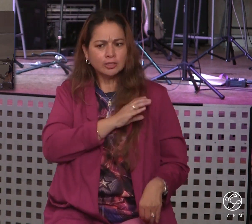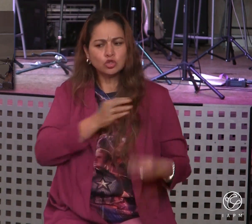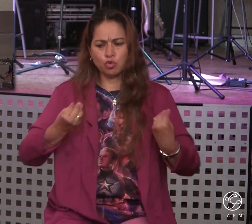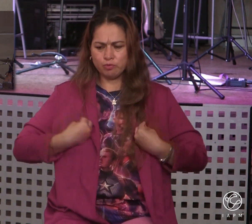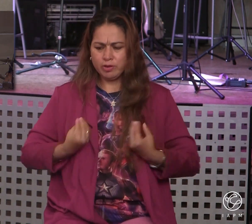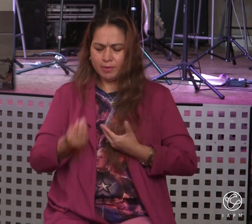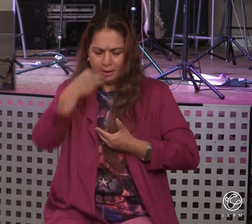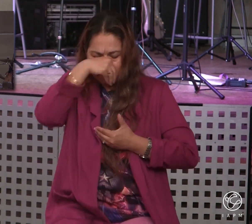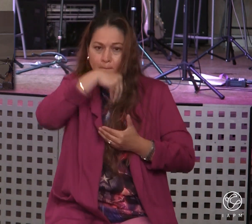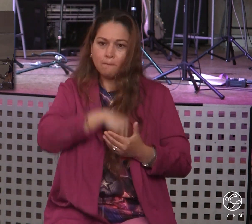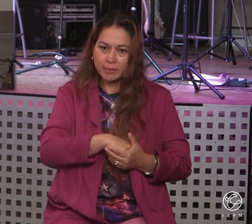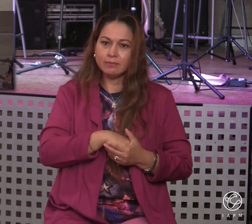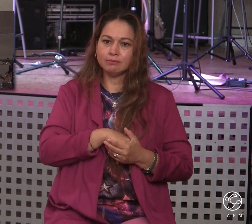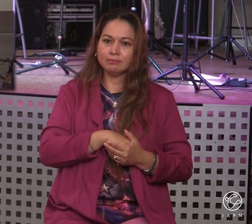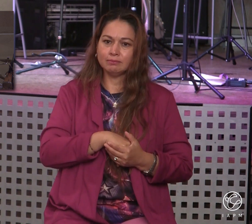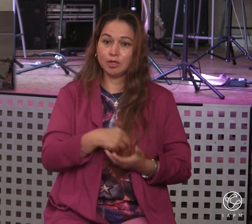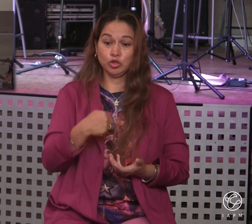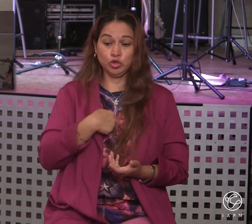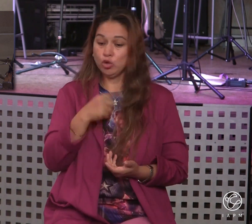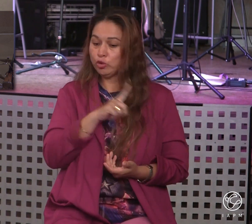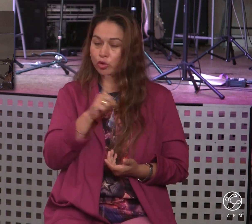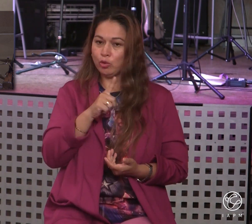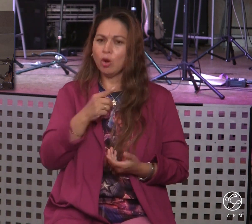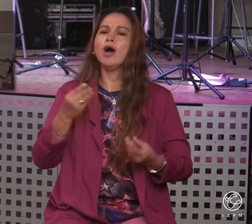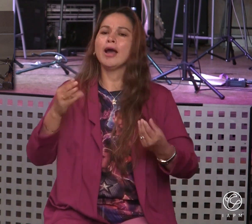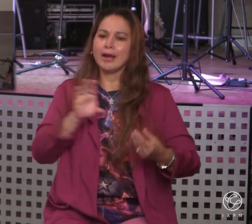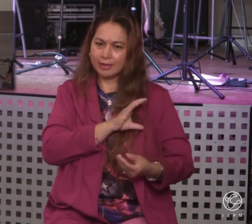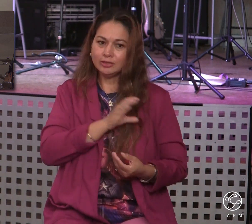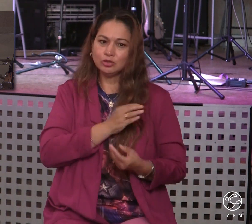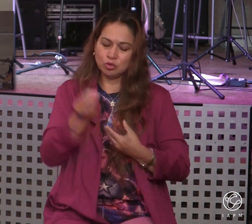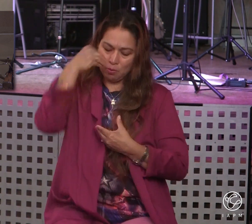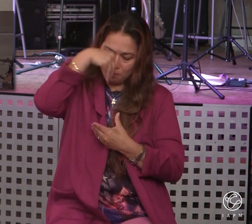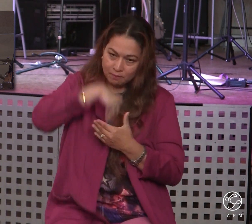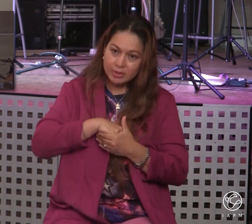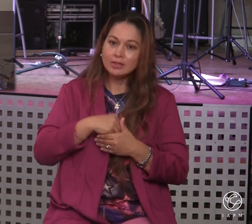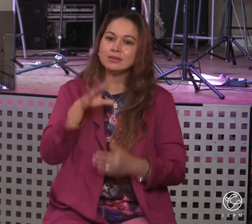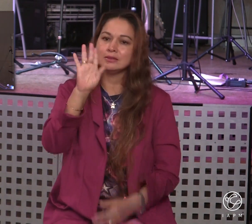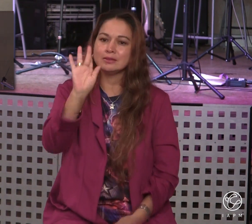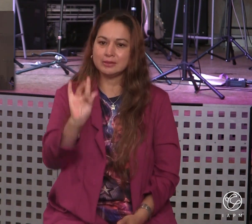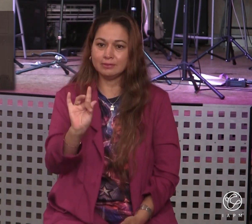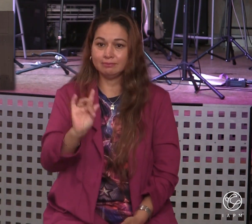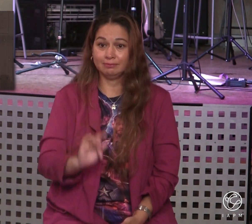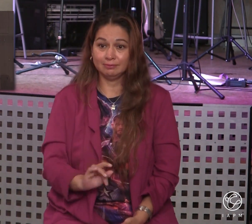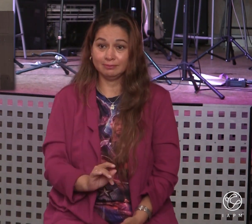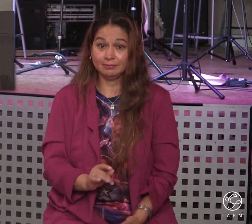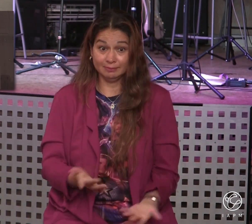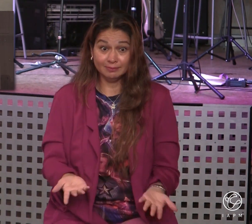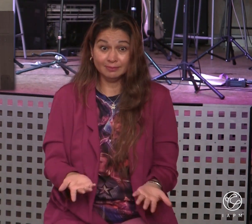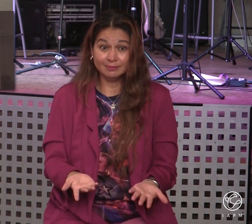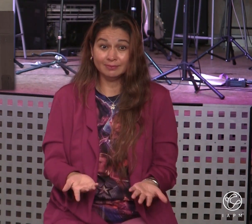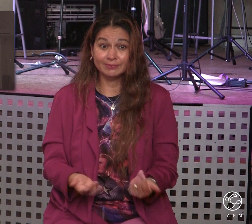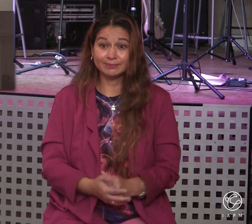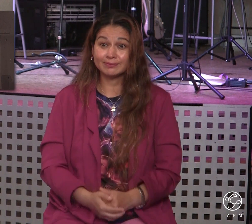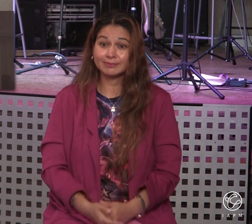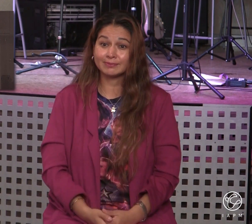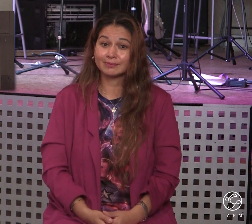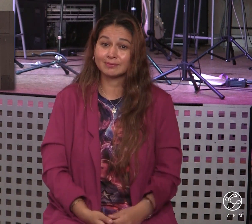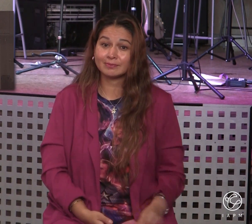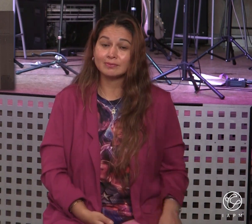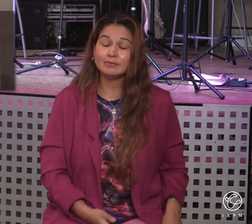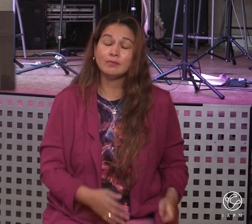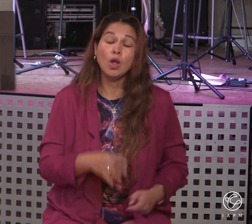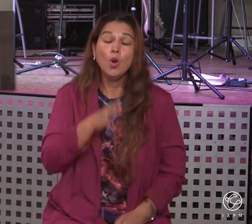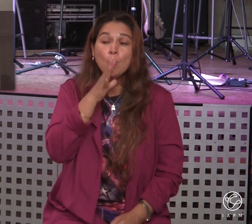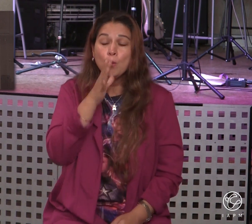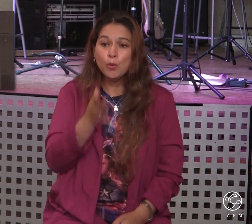yo, no Él en mí. Porque la idea de las tormentas, por eso te digo, estaba en la perfecta voluntad. Permíteme que